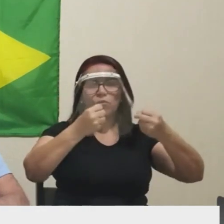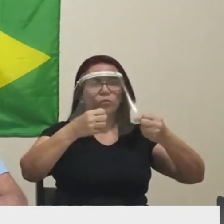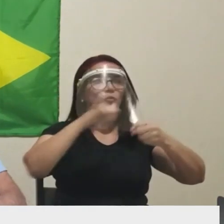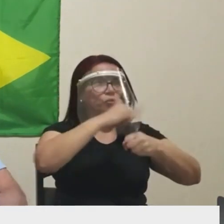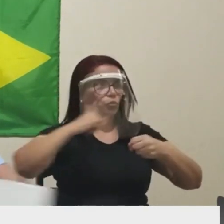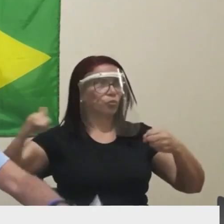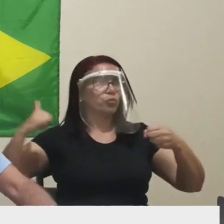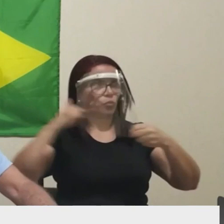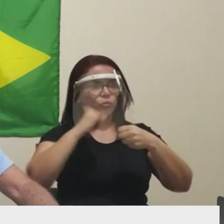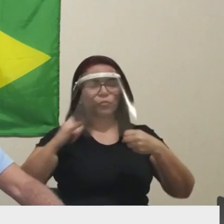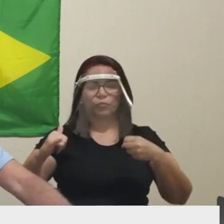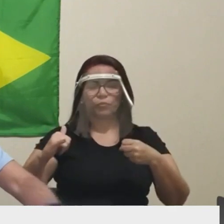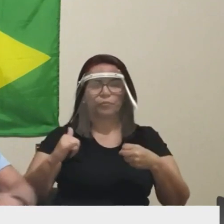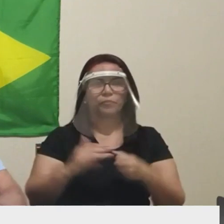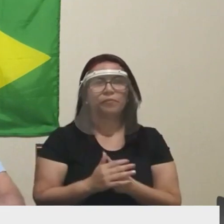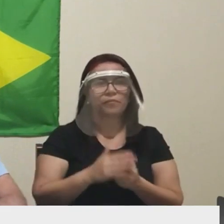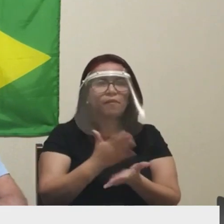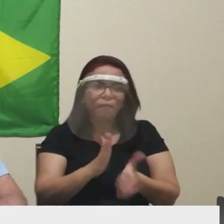elétrica. Está acabando?